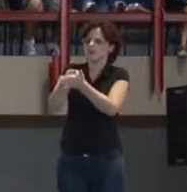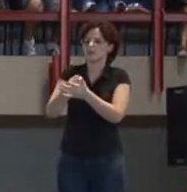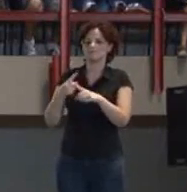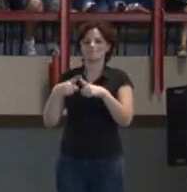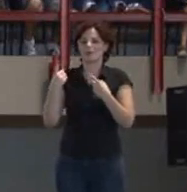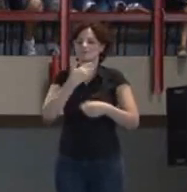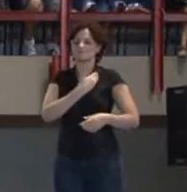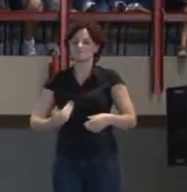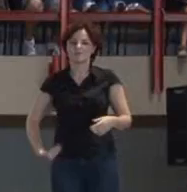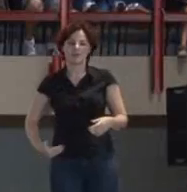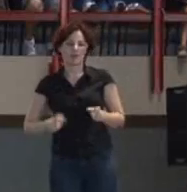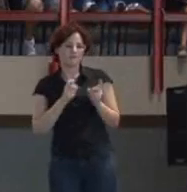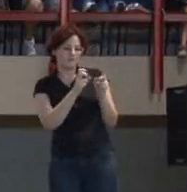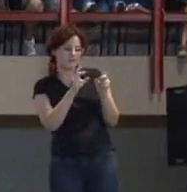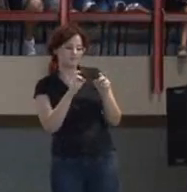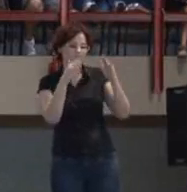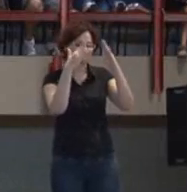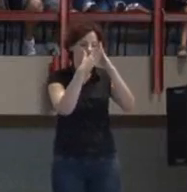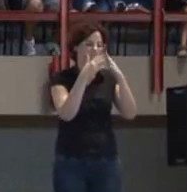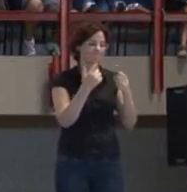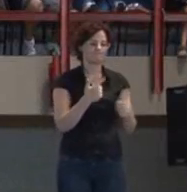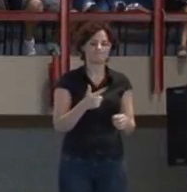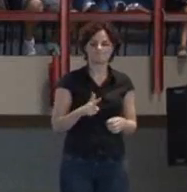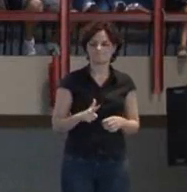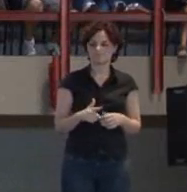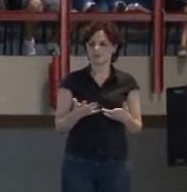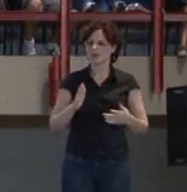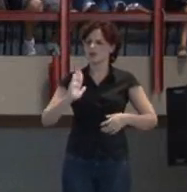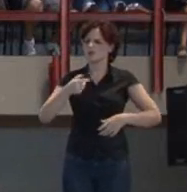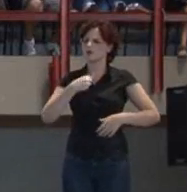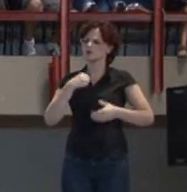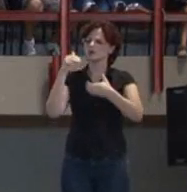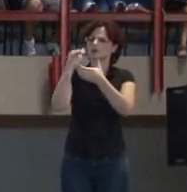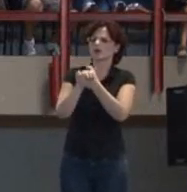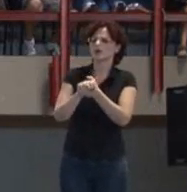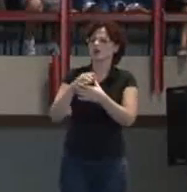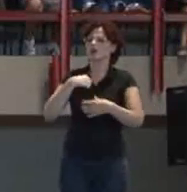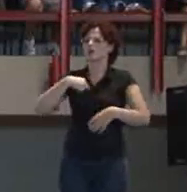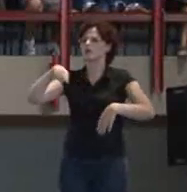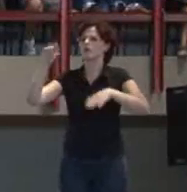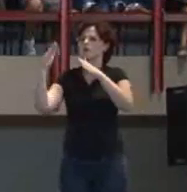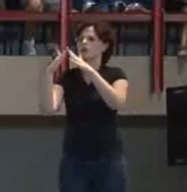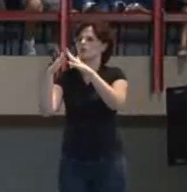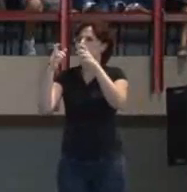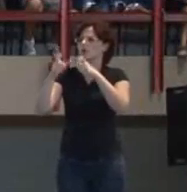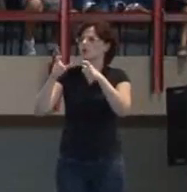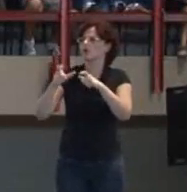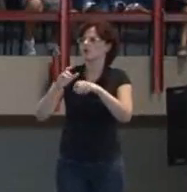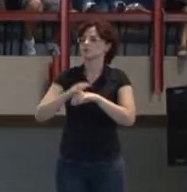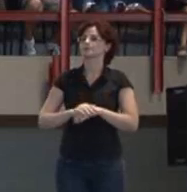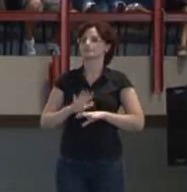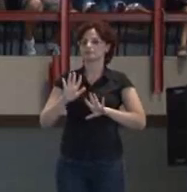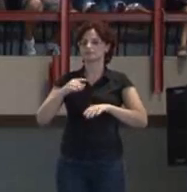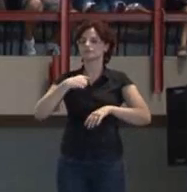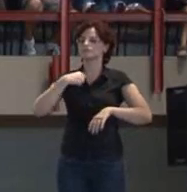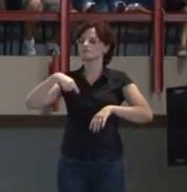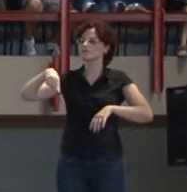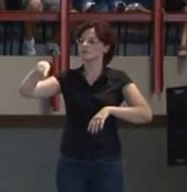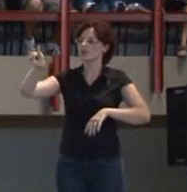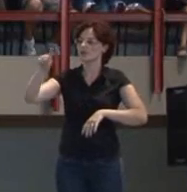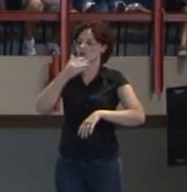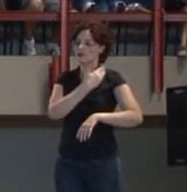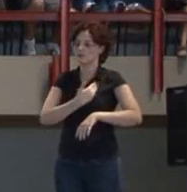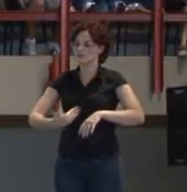governo Então quer dizer que quando eu me casava eu ia morar onde bom você ia Como eu disse tinha um órgão do Governo você ia lá e